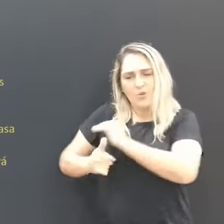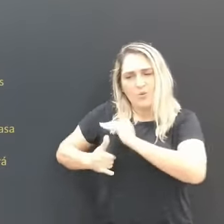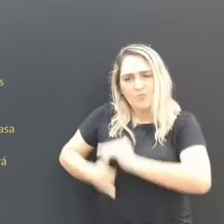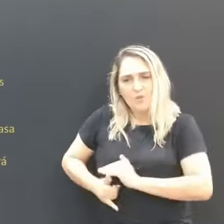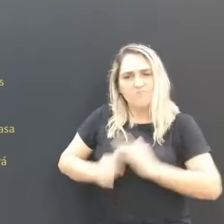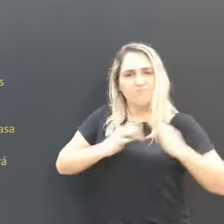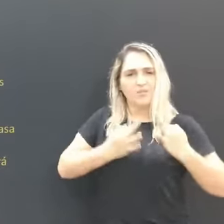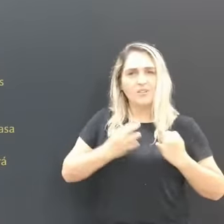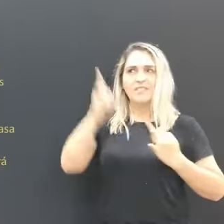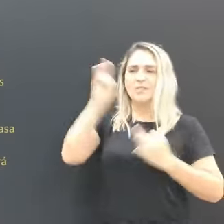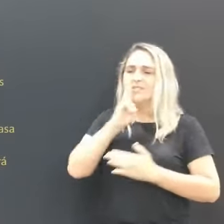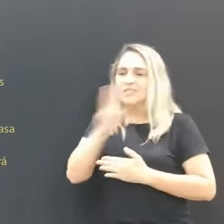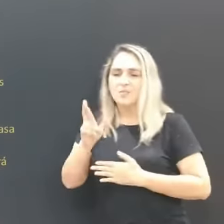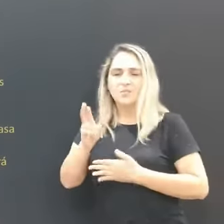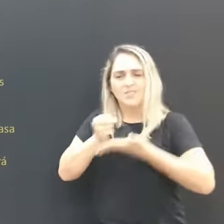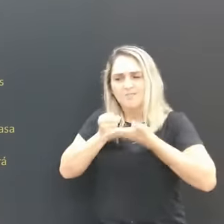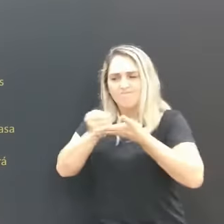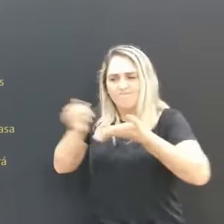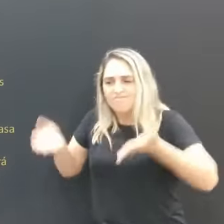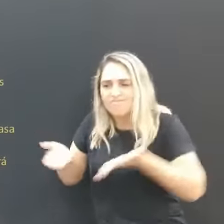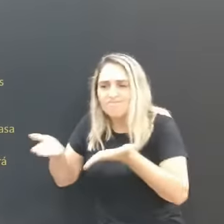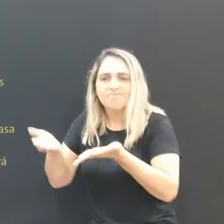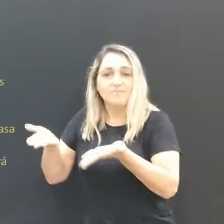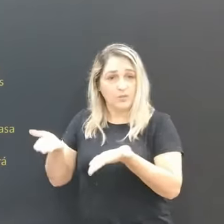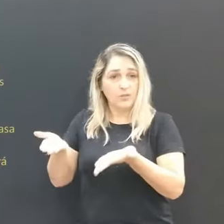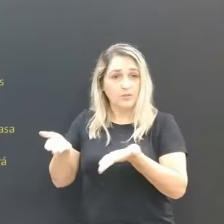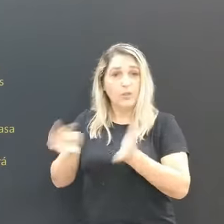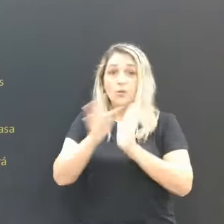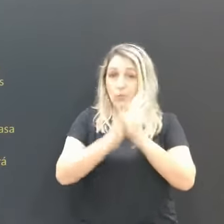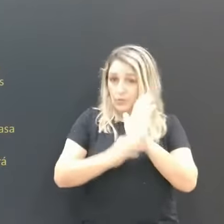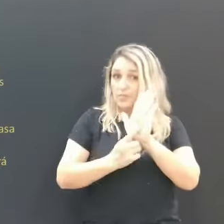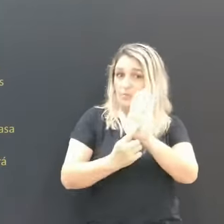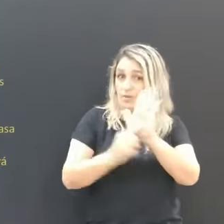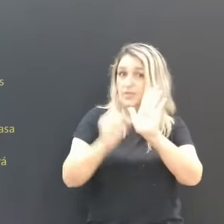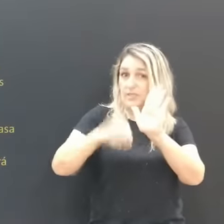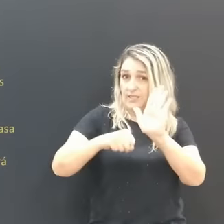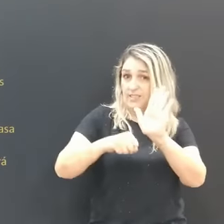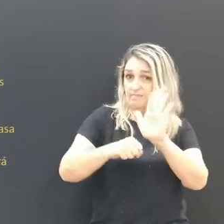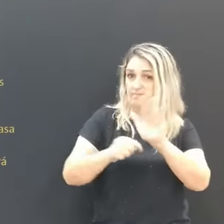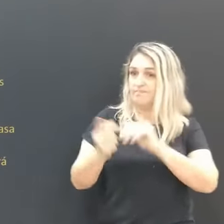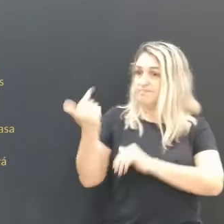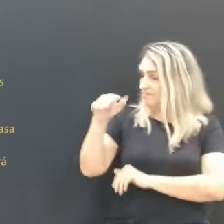achava superior e desprezava aqueles que pareciam ser mais simples.